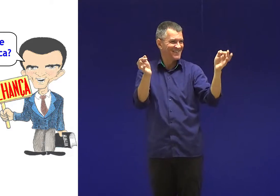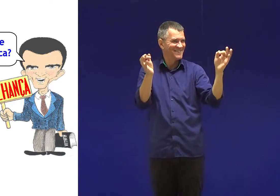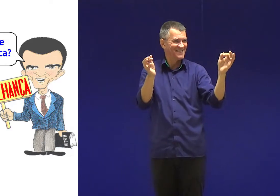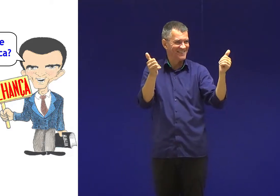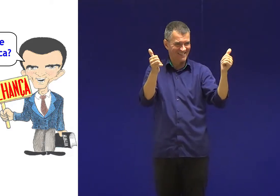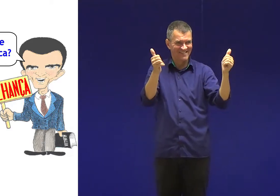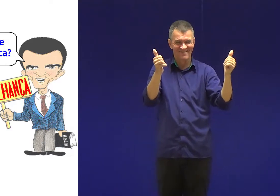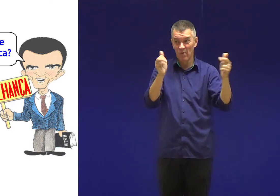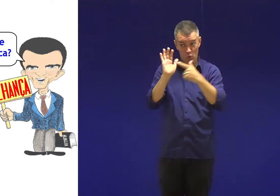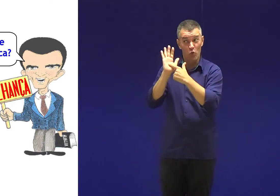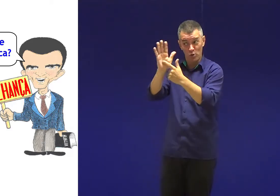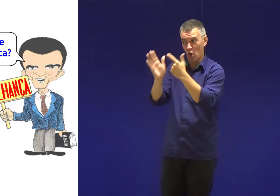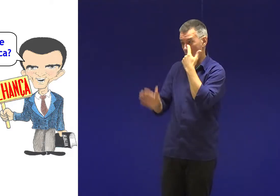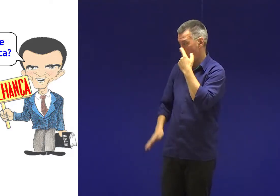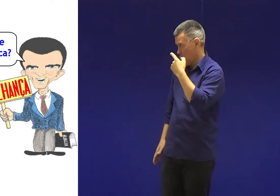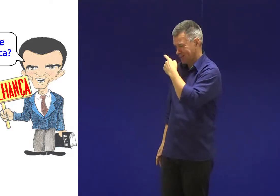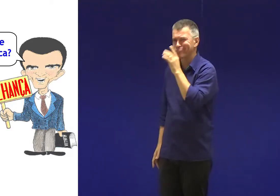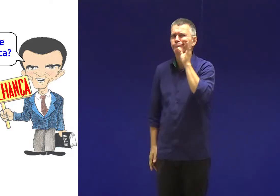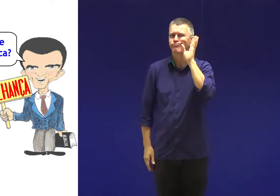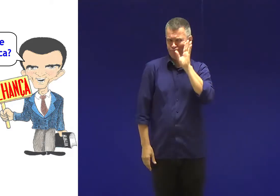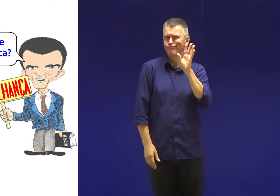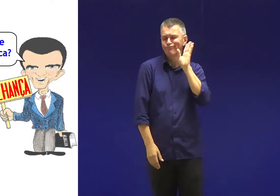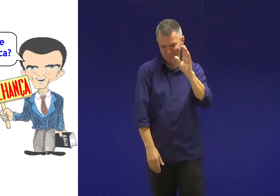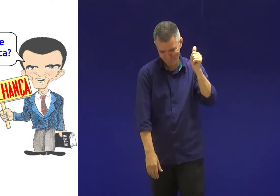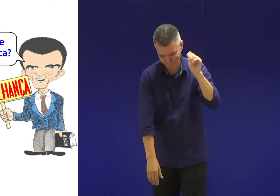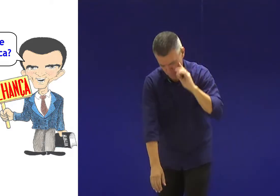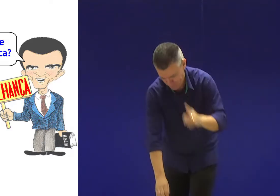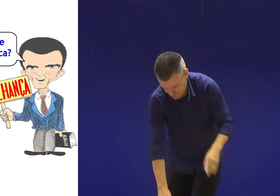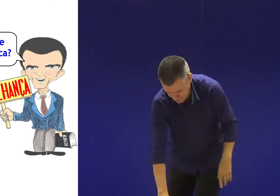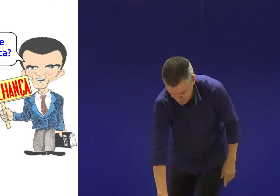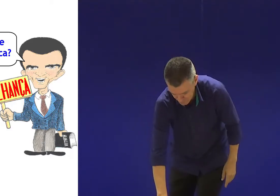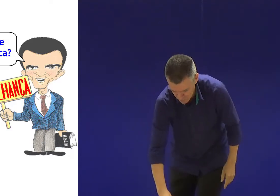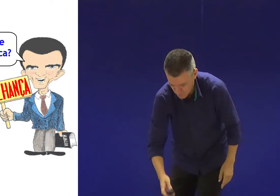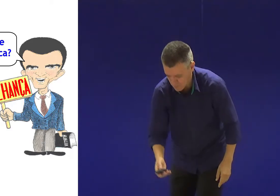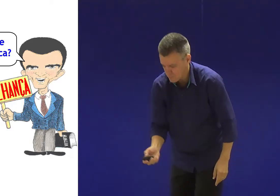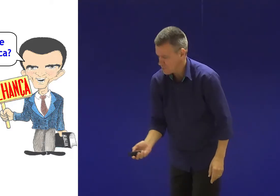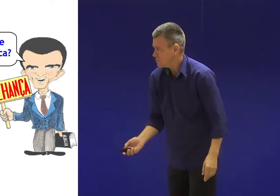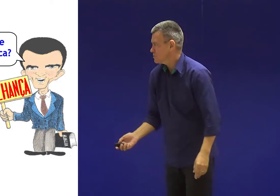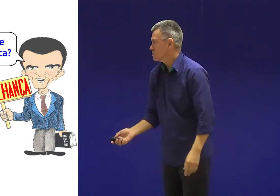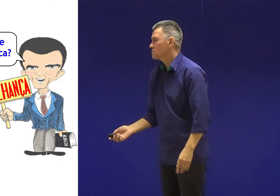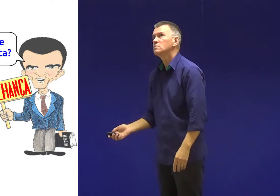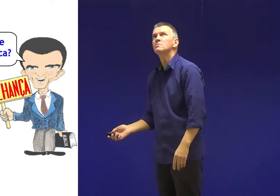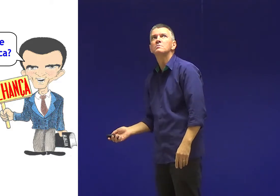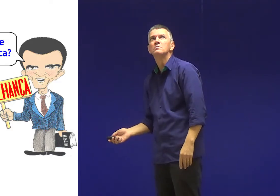quase bem o que a gente precisa. Agora eu quero mostrar uma coisa bem legal para vocês.